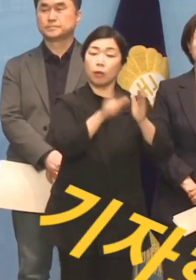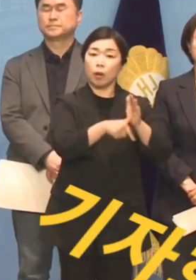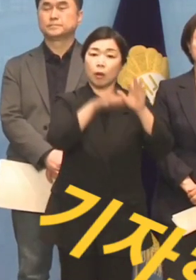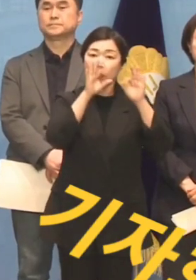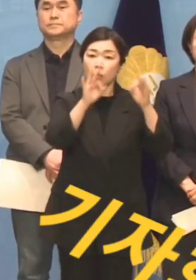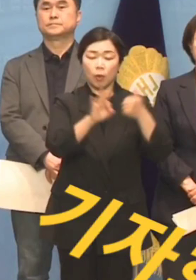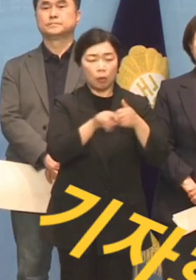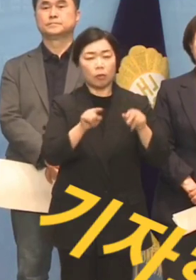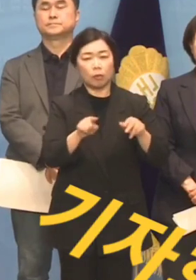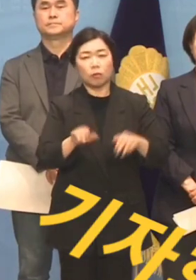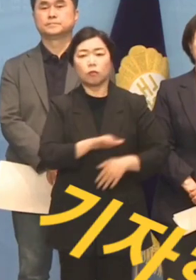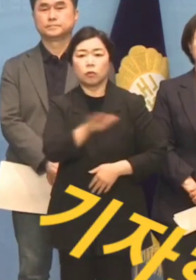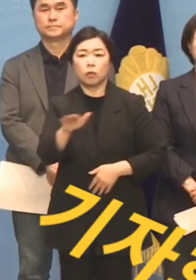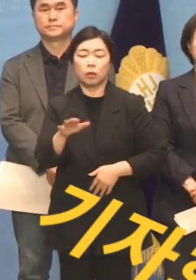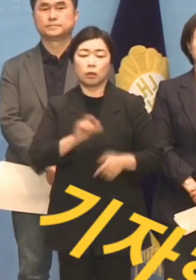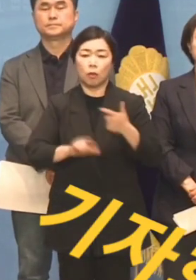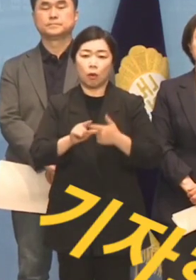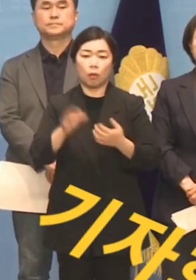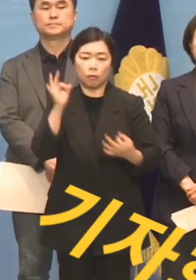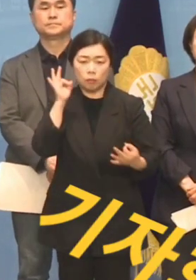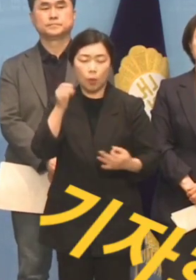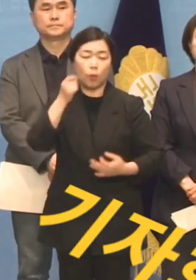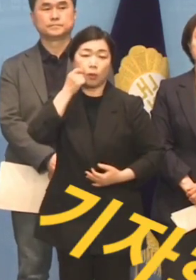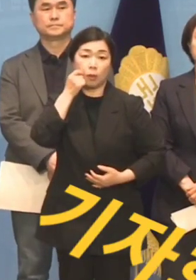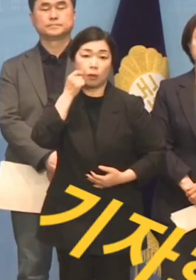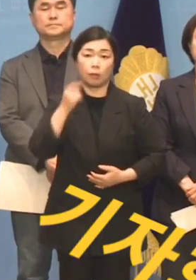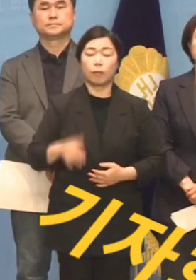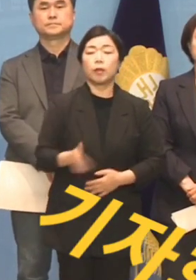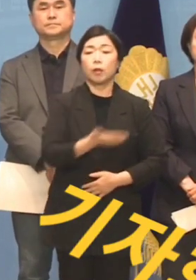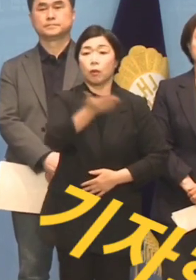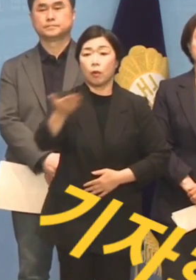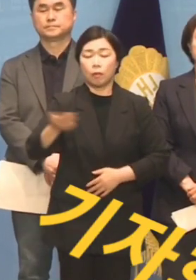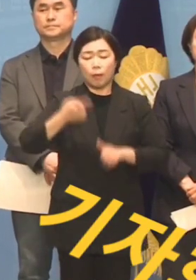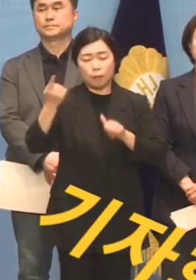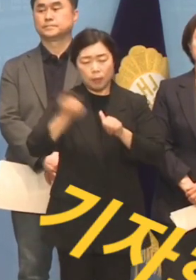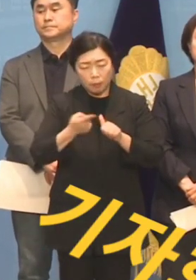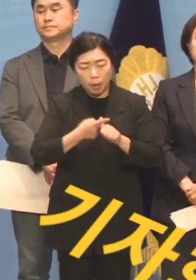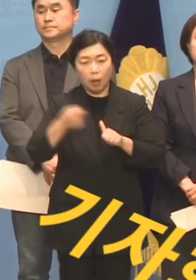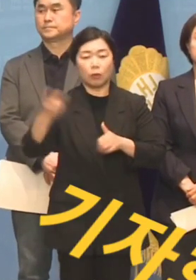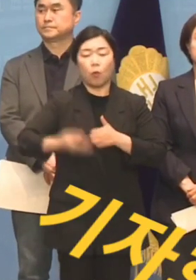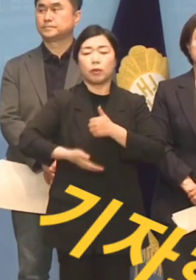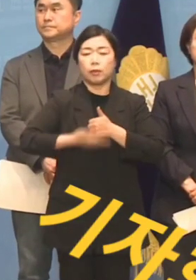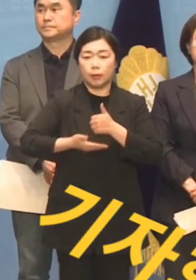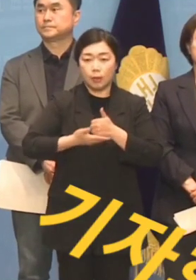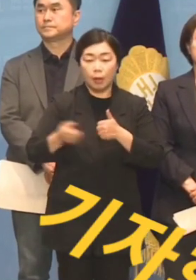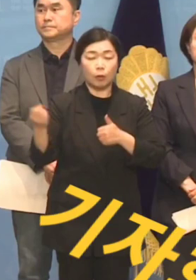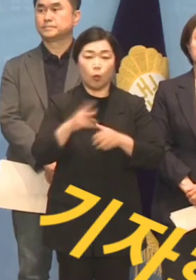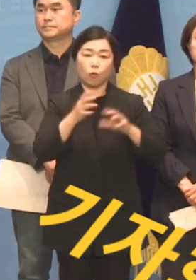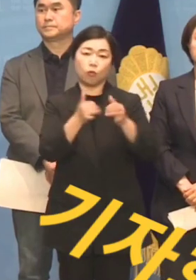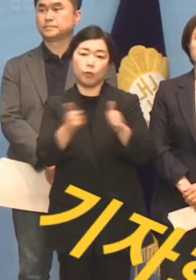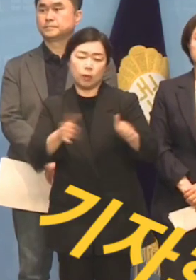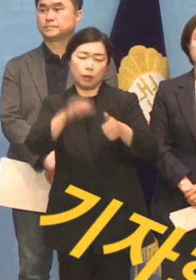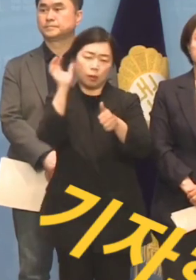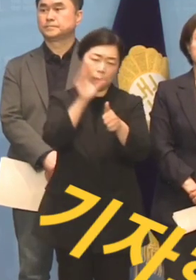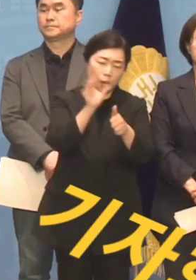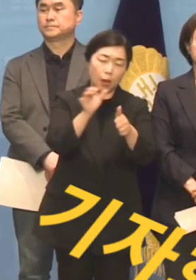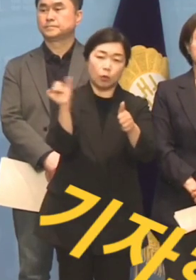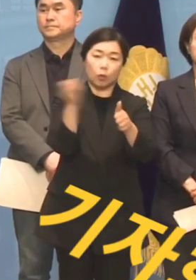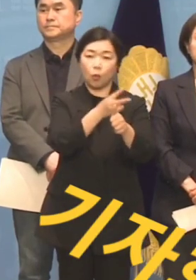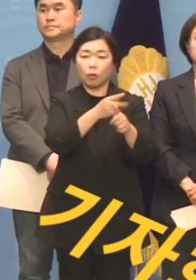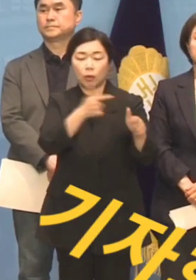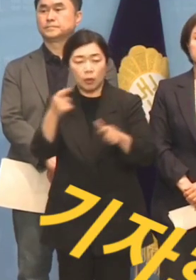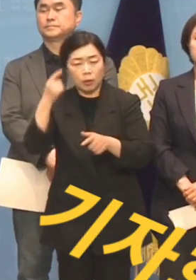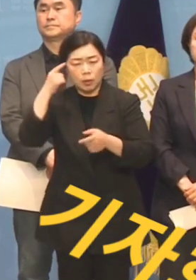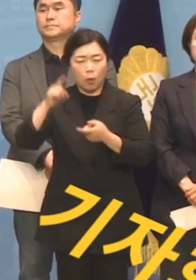행진을 멈출 수가 없습니다. 언론 여러분들의 비판과 독려 또 국민들의 질타와